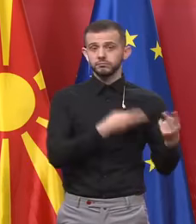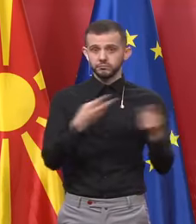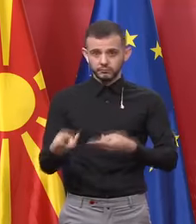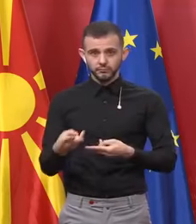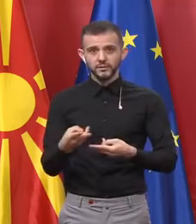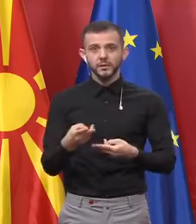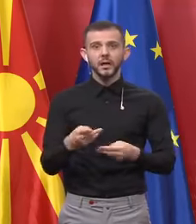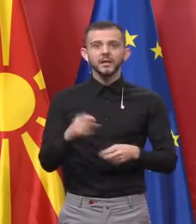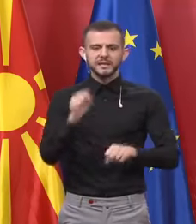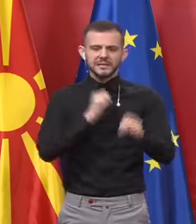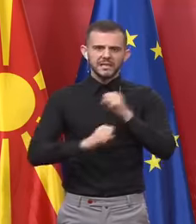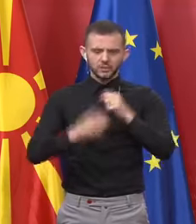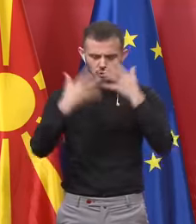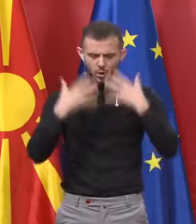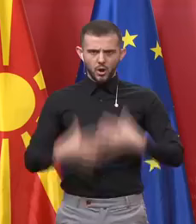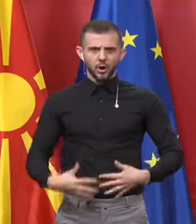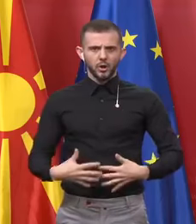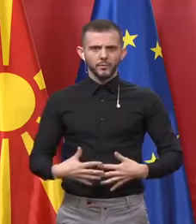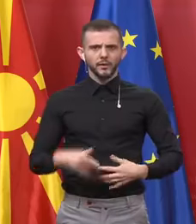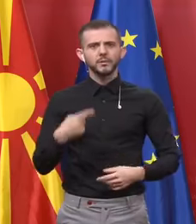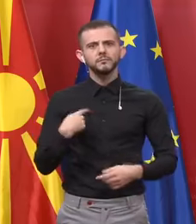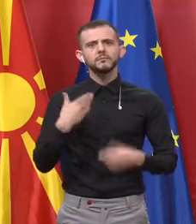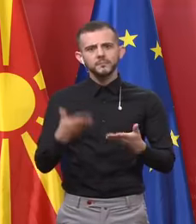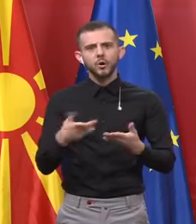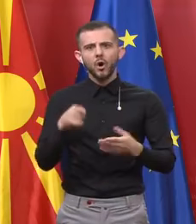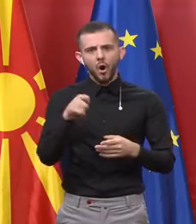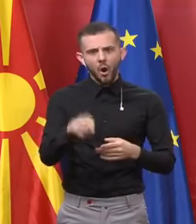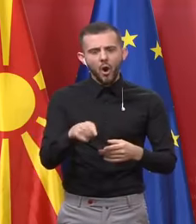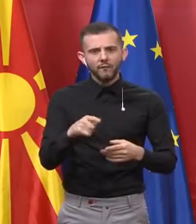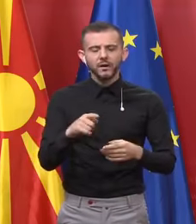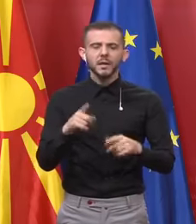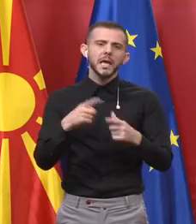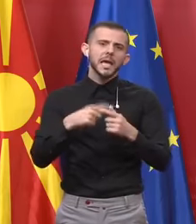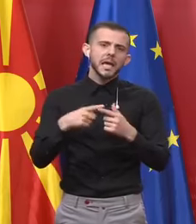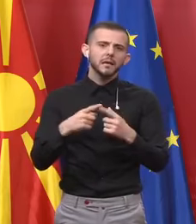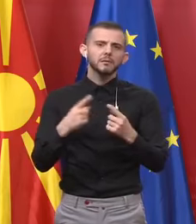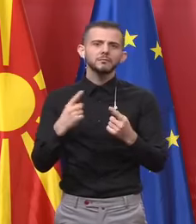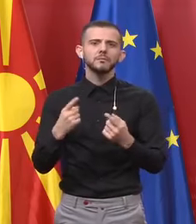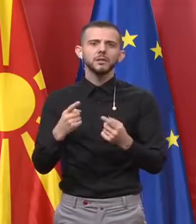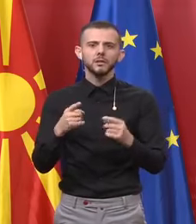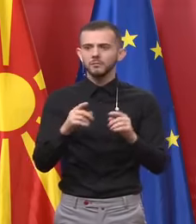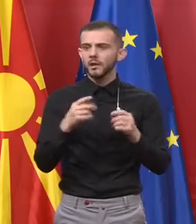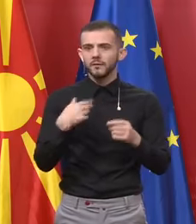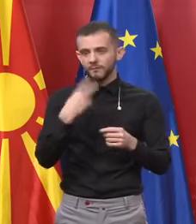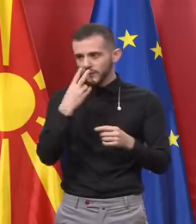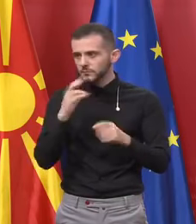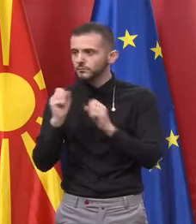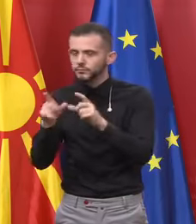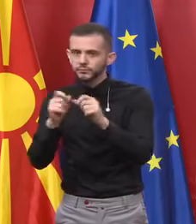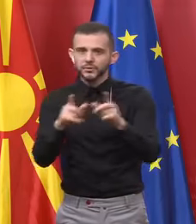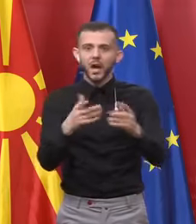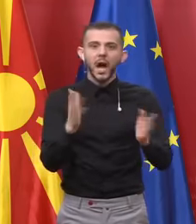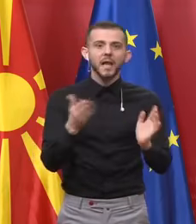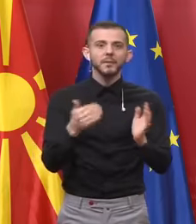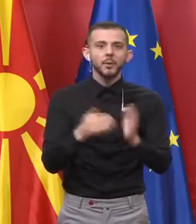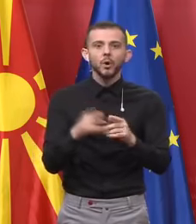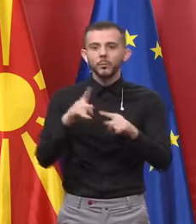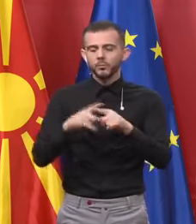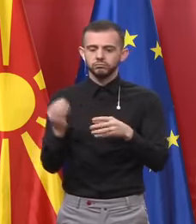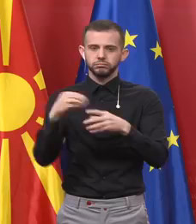во заштитна опрема, после што таа ќе биде или соодветно дистрибуирана, или од таа опрема ќе бидат